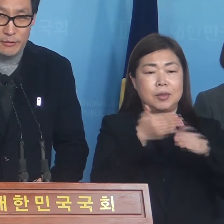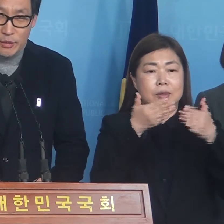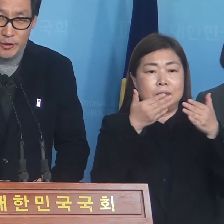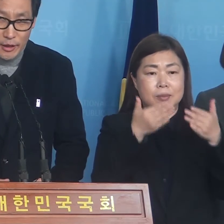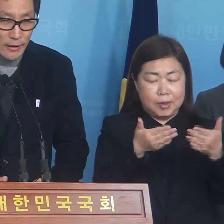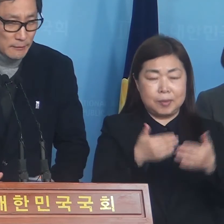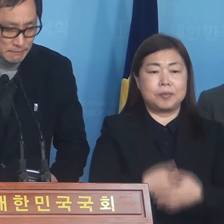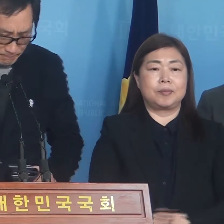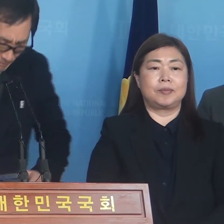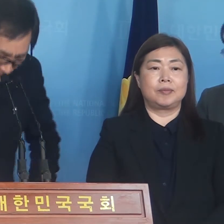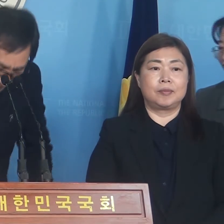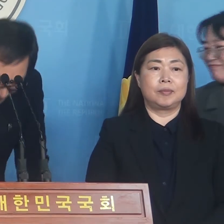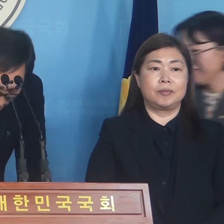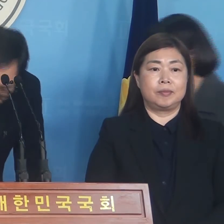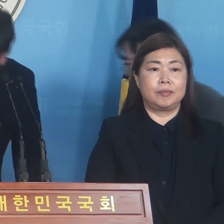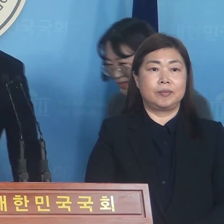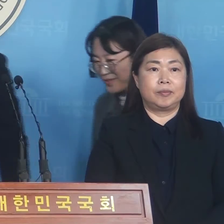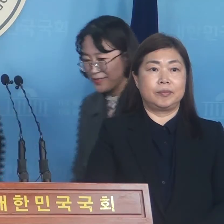감사드립니다. 감사합니다.